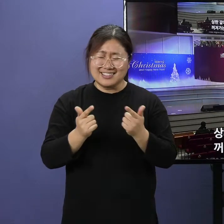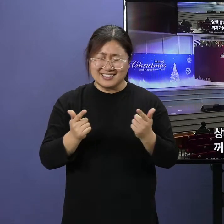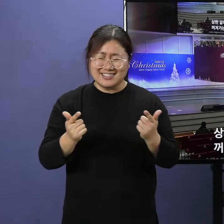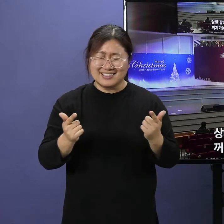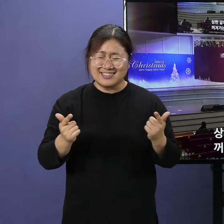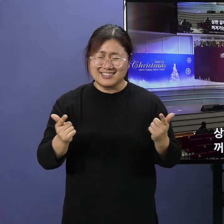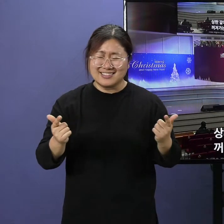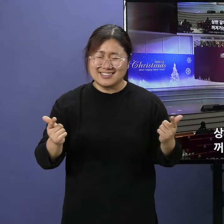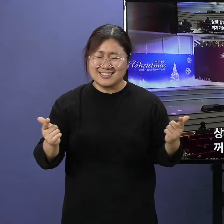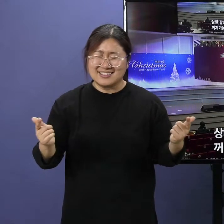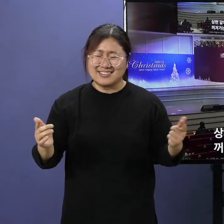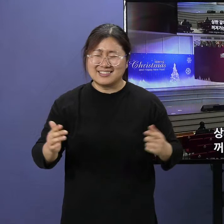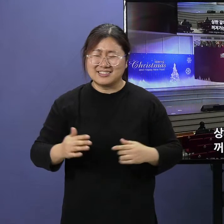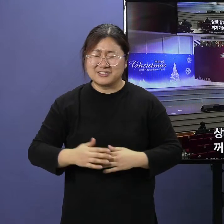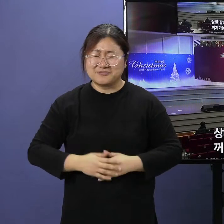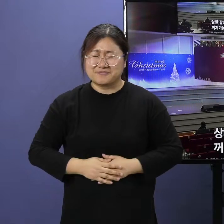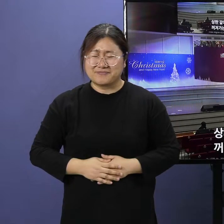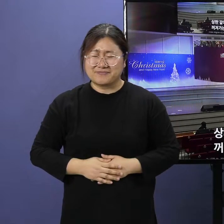않으시니